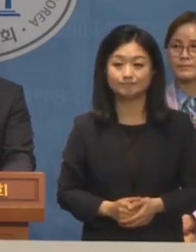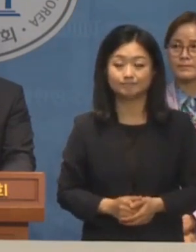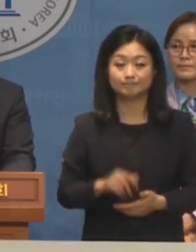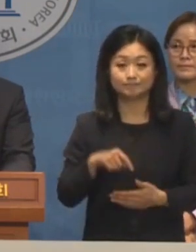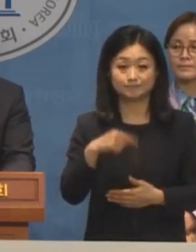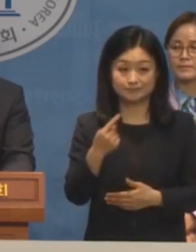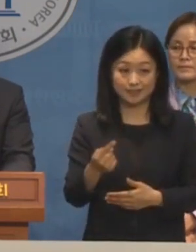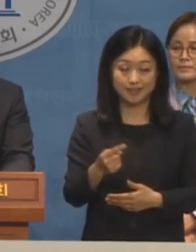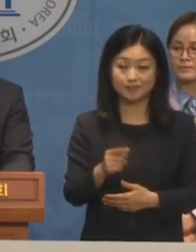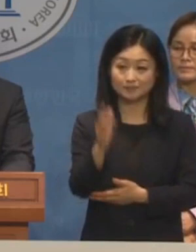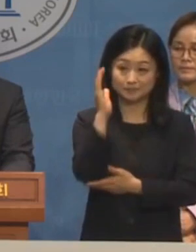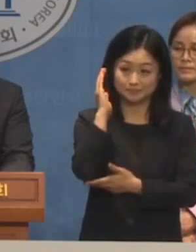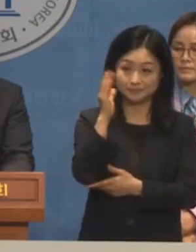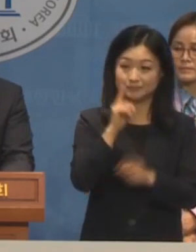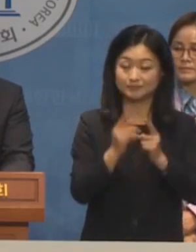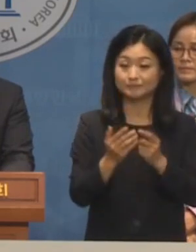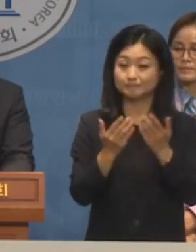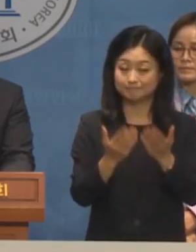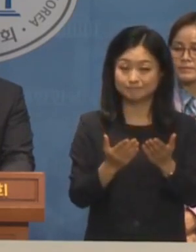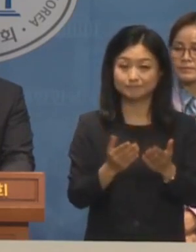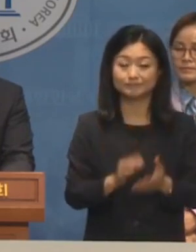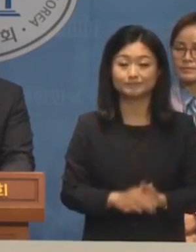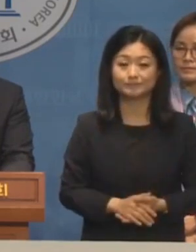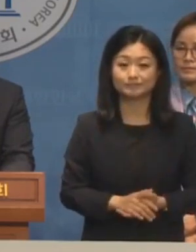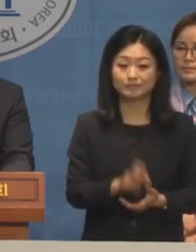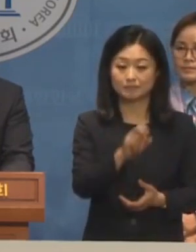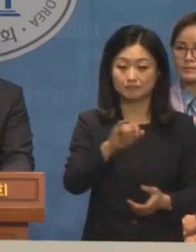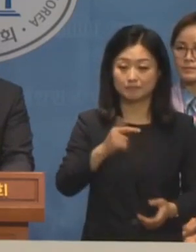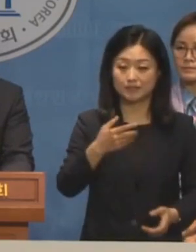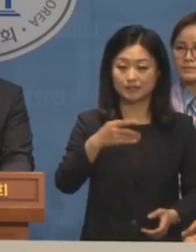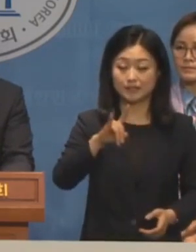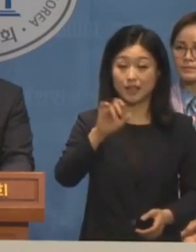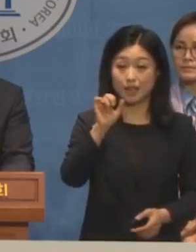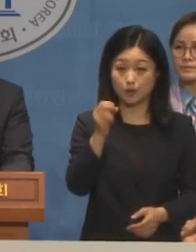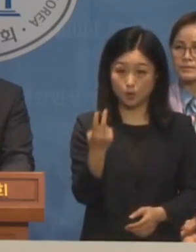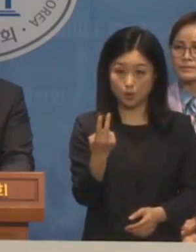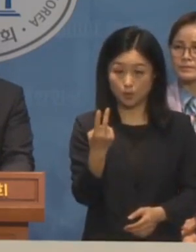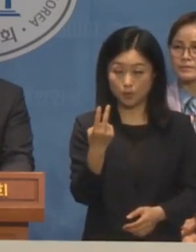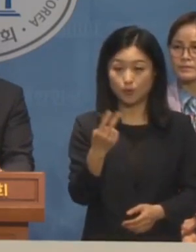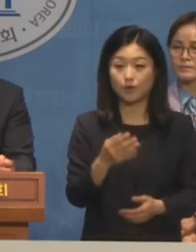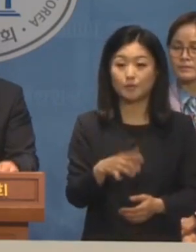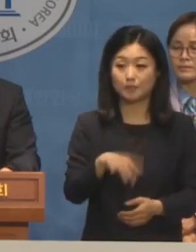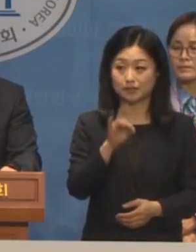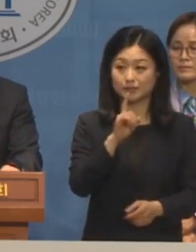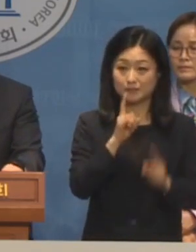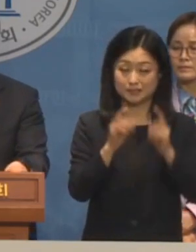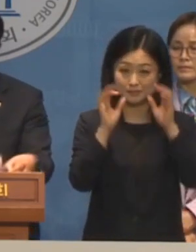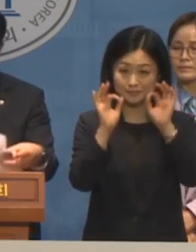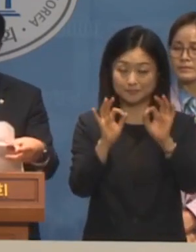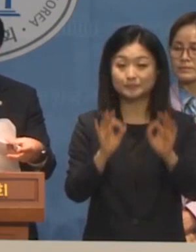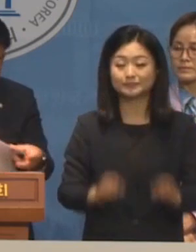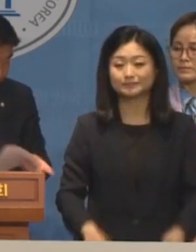다음은 발언 순서입니다. 먼저 민태호 학교 비정규직 노조 위원장님의 말씀을 듣도록 하겠습니다.